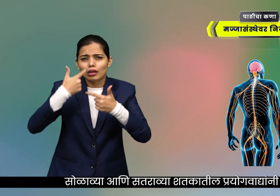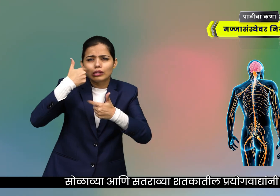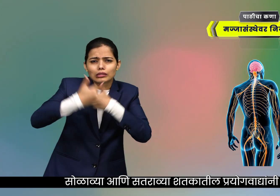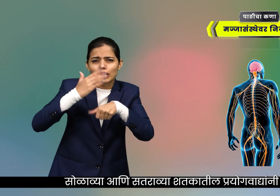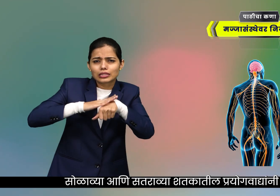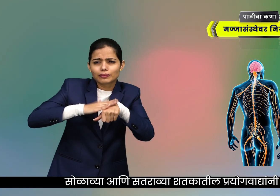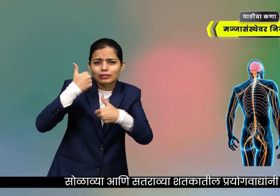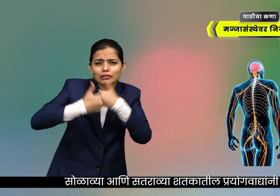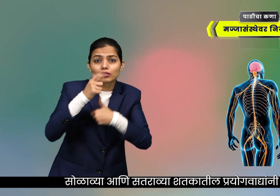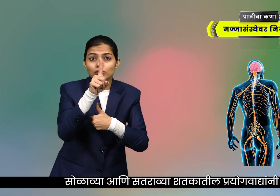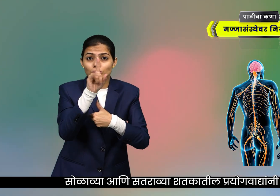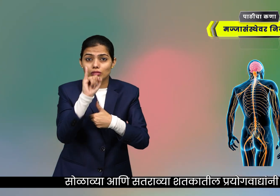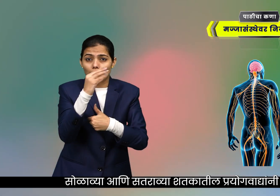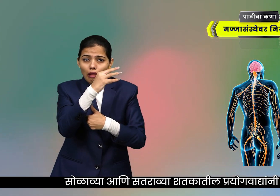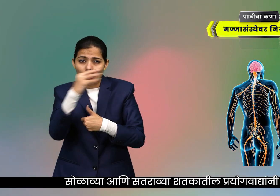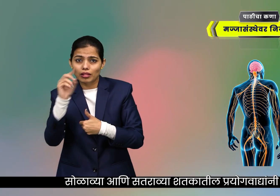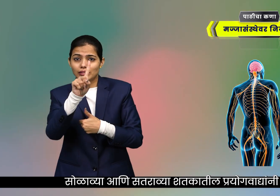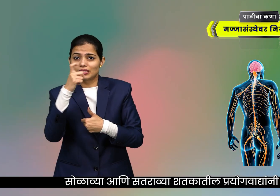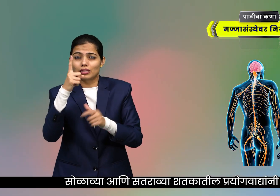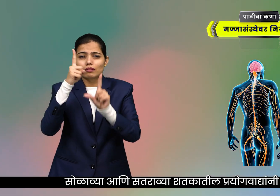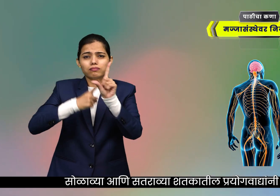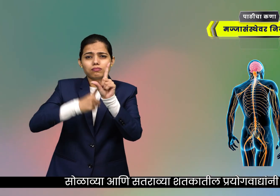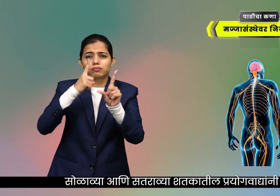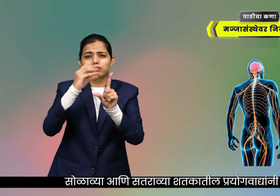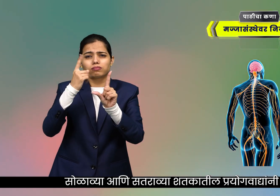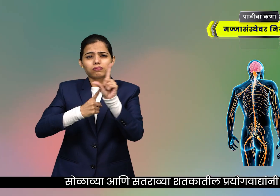16व्या आणि 17व्या शतकातील प्रयोगवाद्यांनी केला.